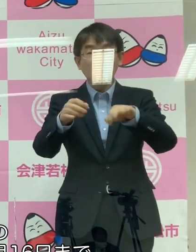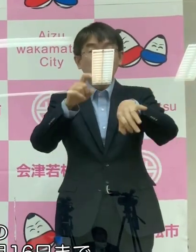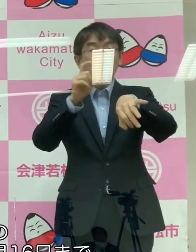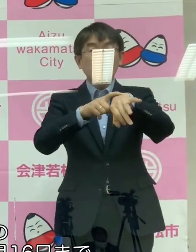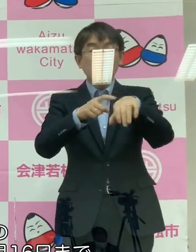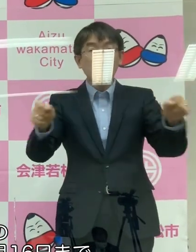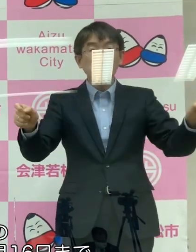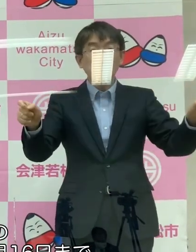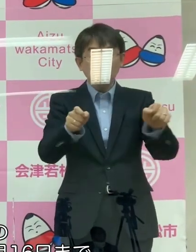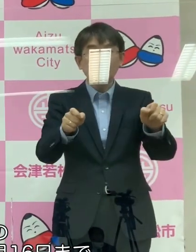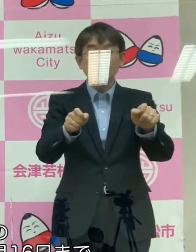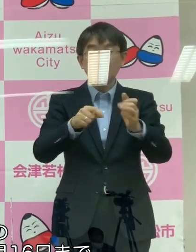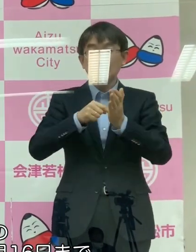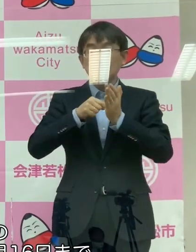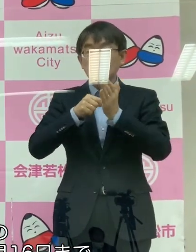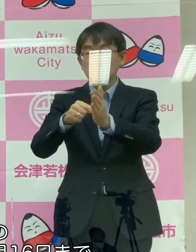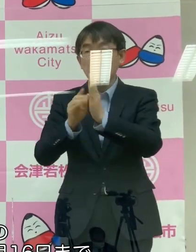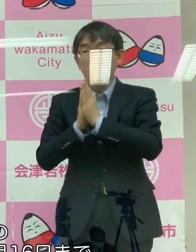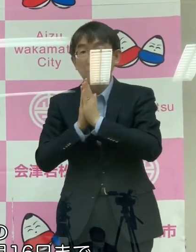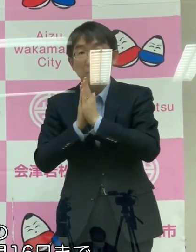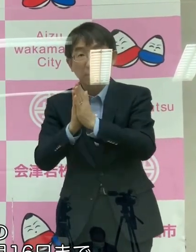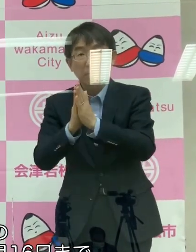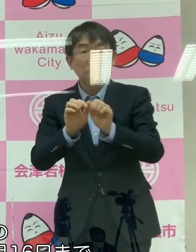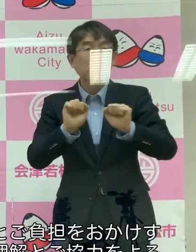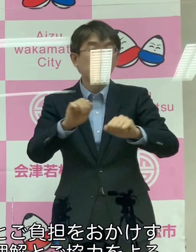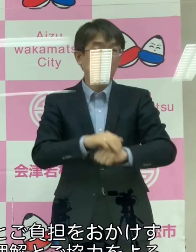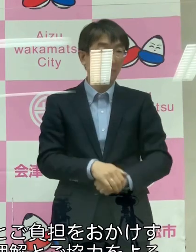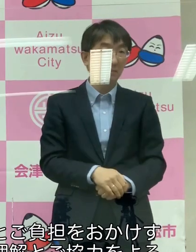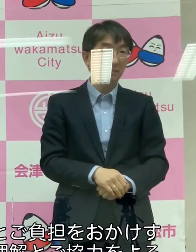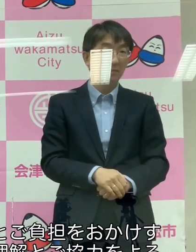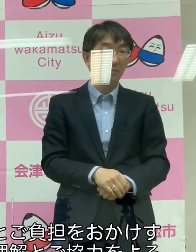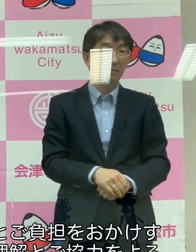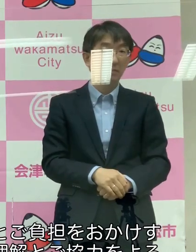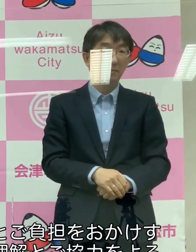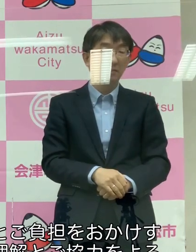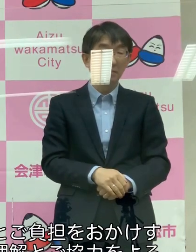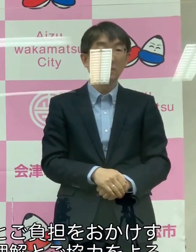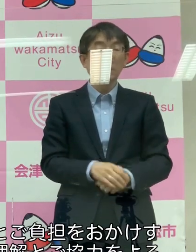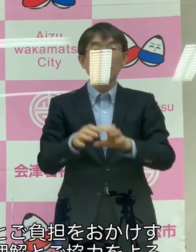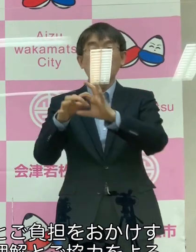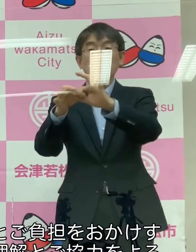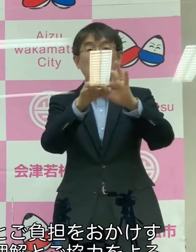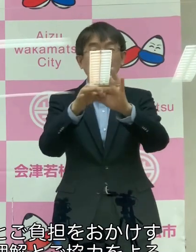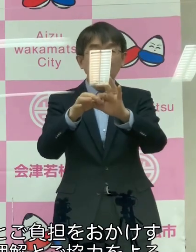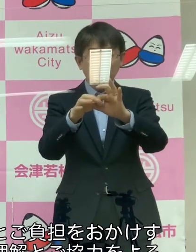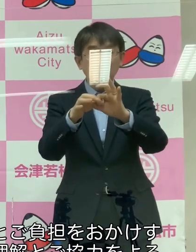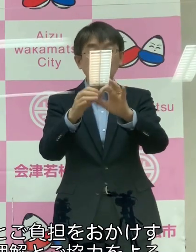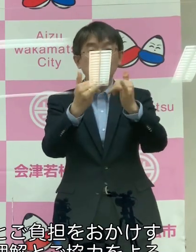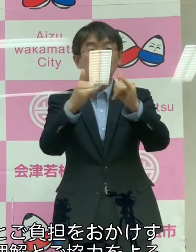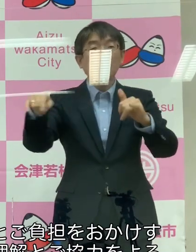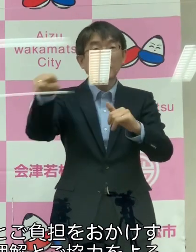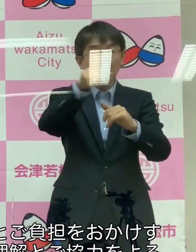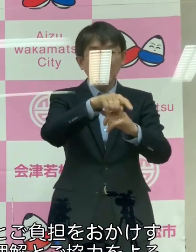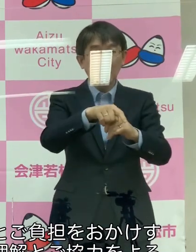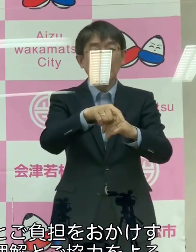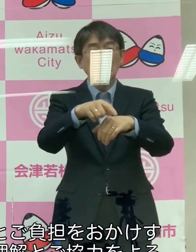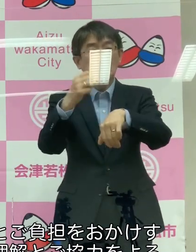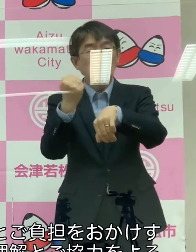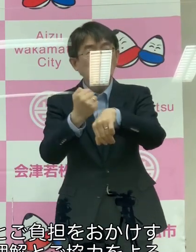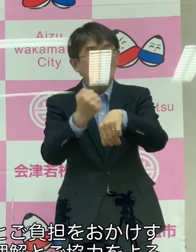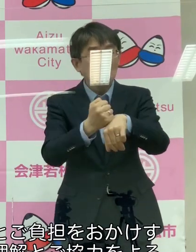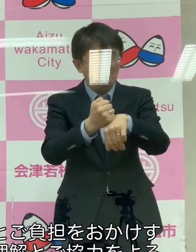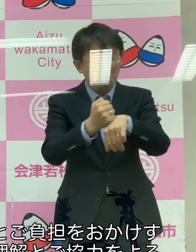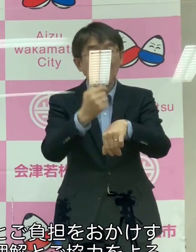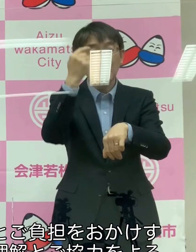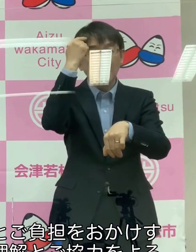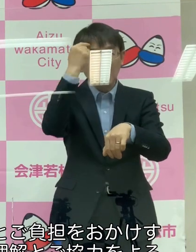時短要請を行うとするものであります。関係者の皆様にはご負担をおかけしますが、ご理解ご協力